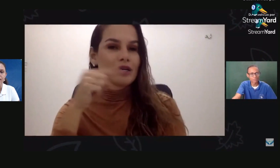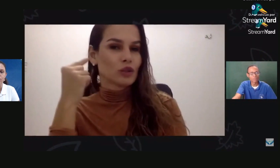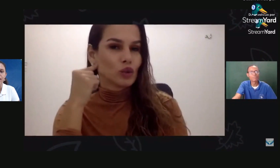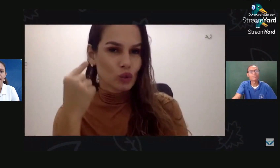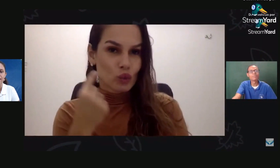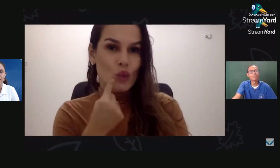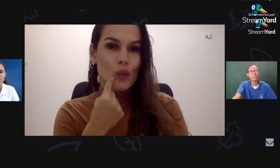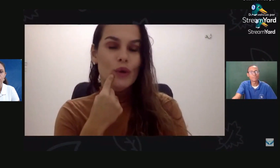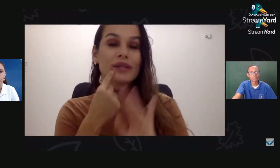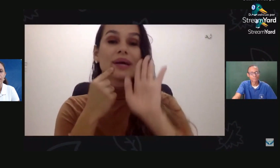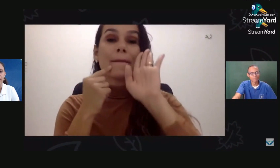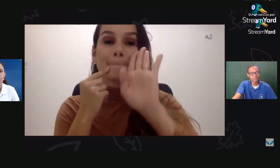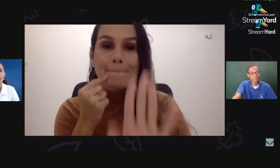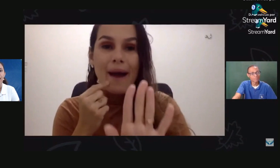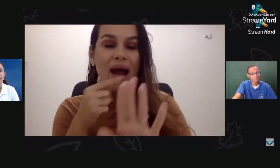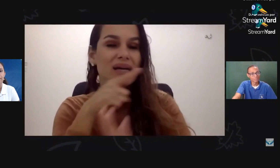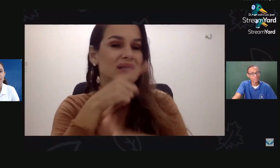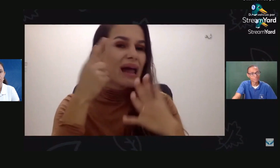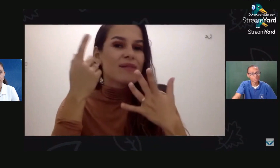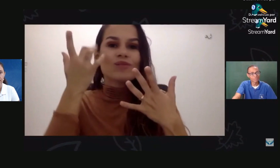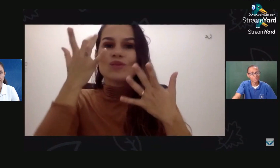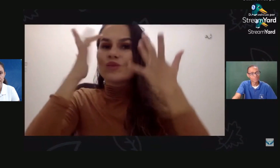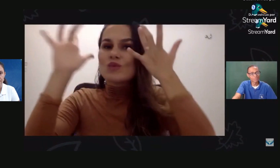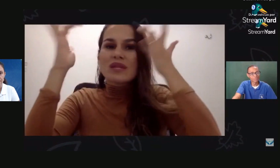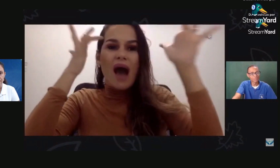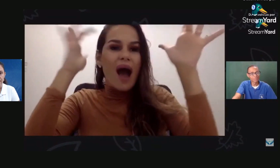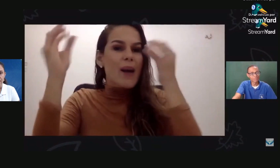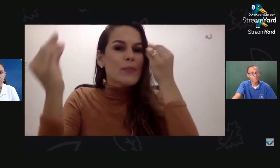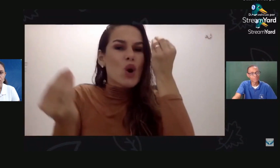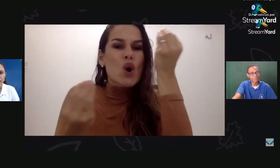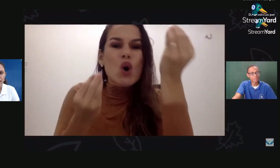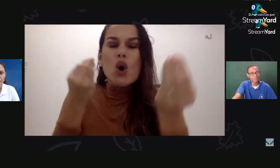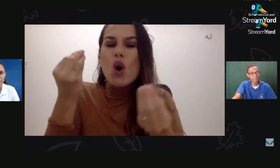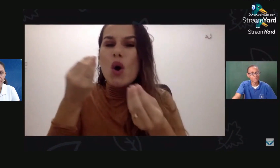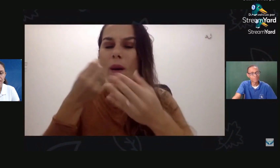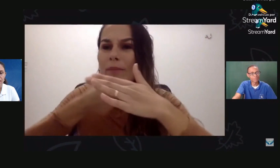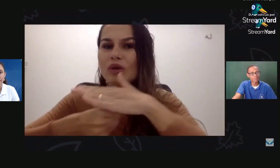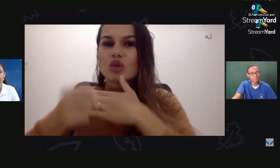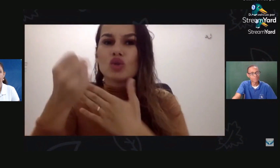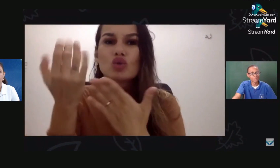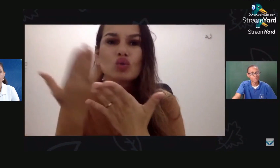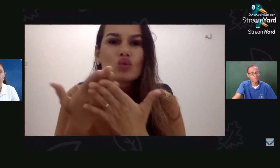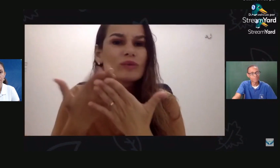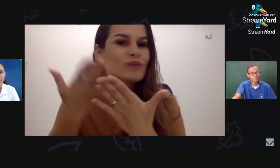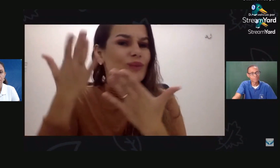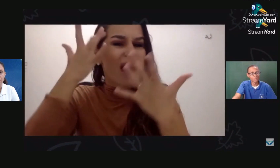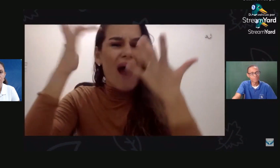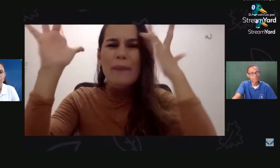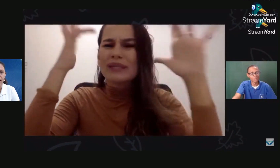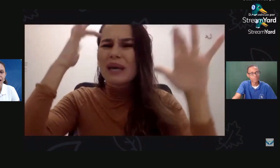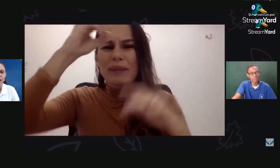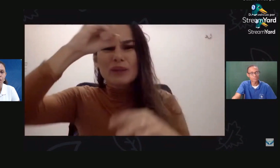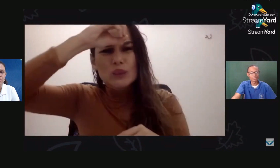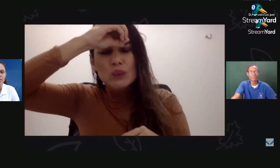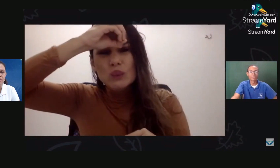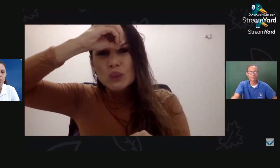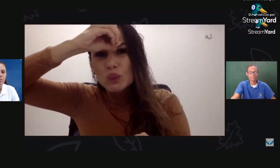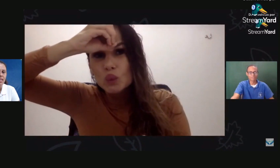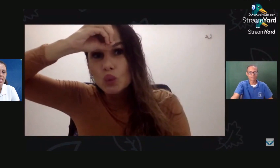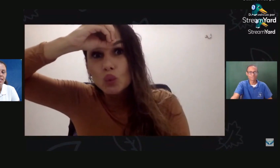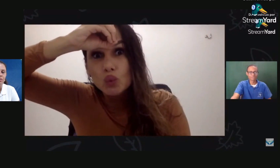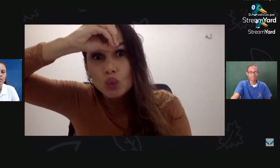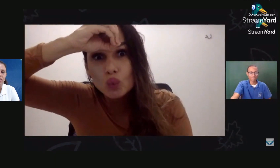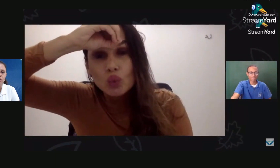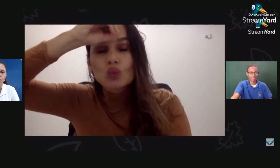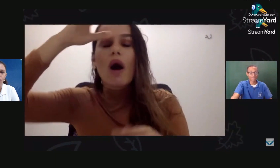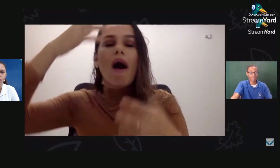no médico, e aí sim descobriram a minha surdez. Só que minha mãe não sabia como então me ajudar, como